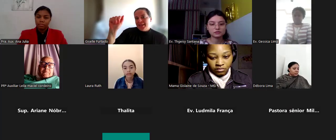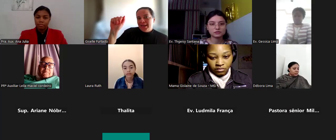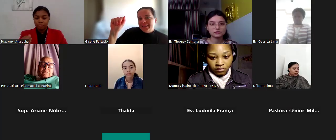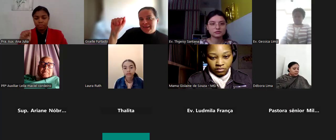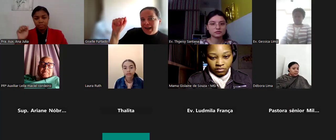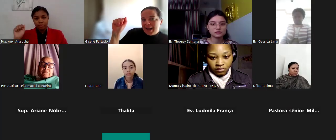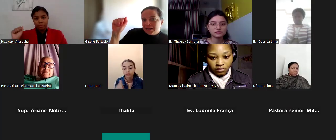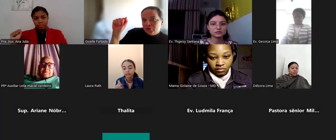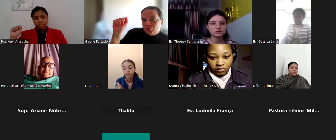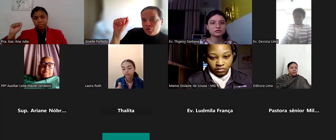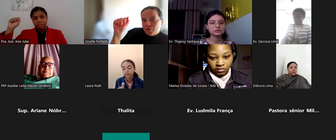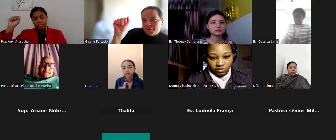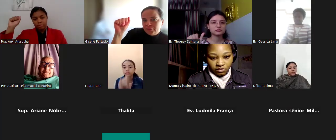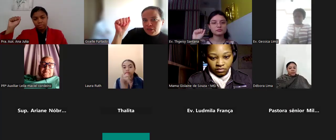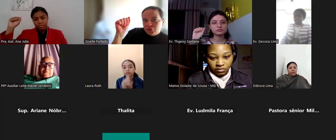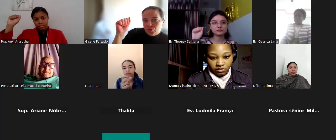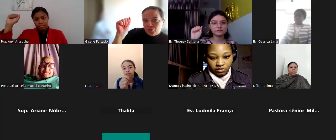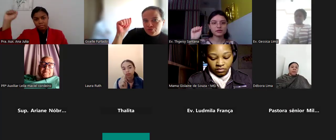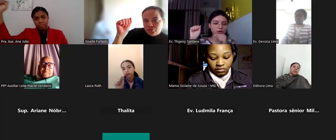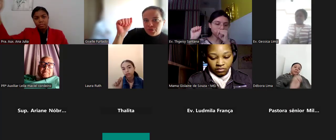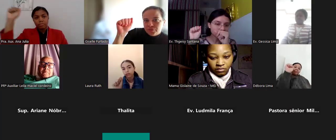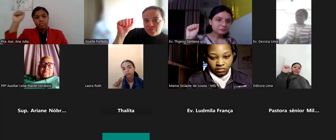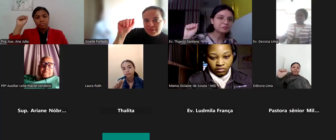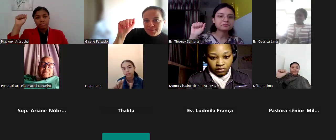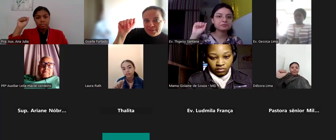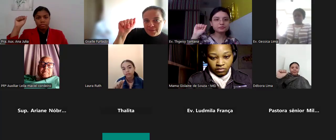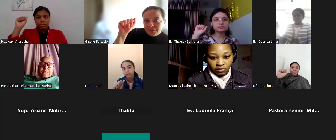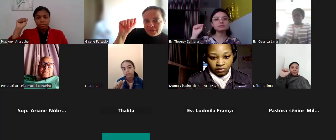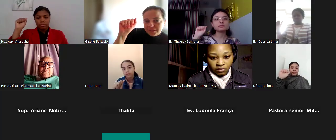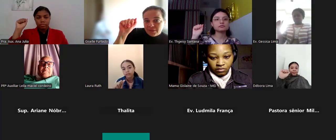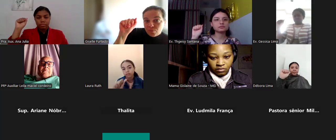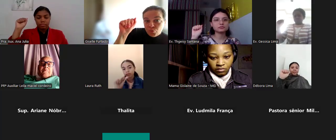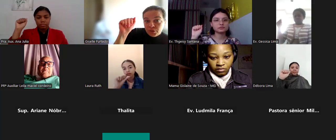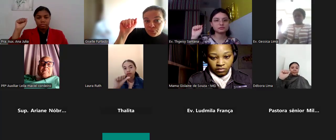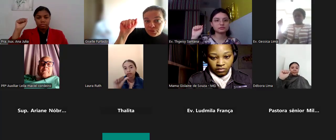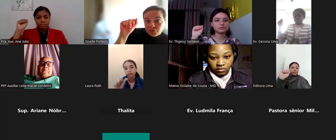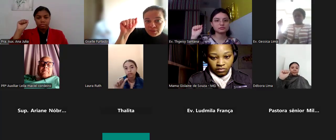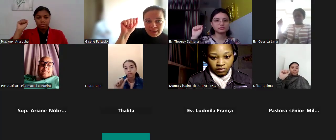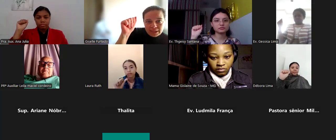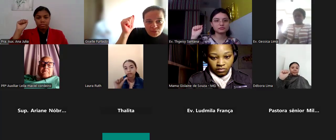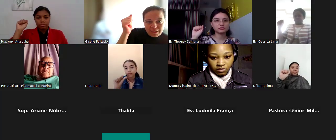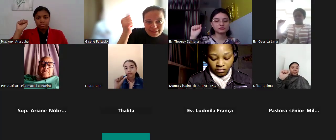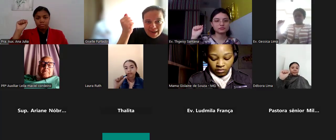a letra A do alfabeto datilológico, que nós vamos aprender também. Isso é muito importante para você. Então, letra